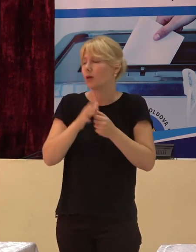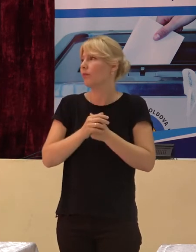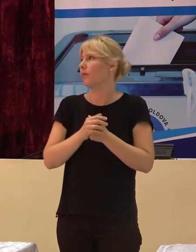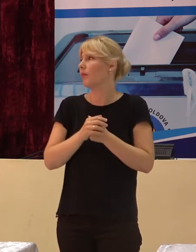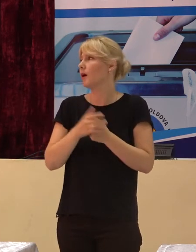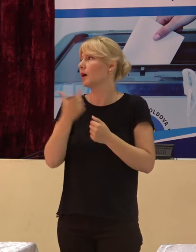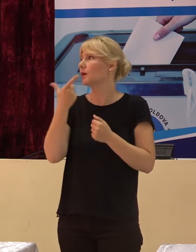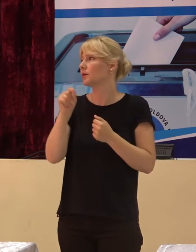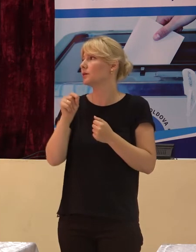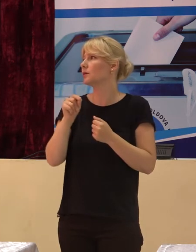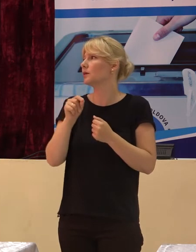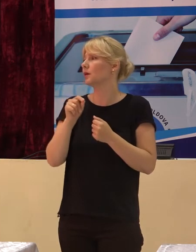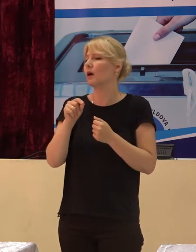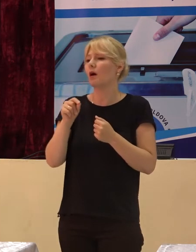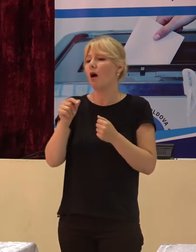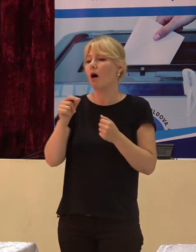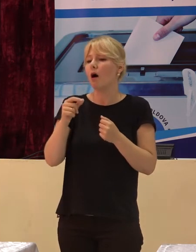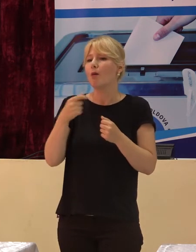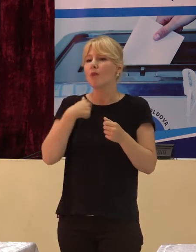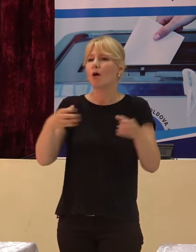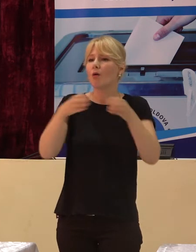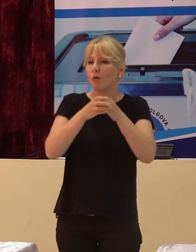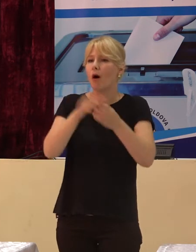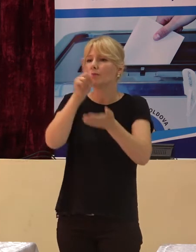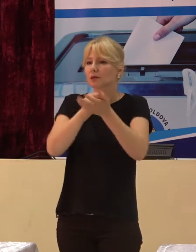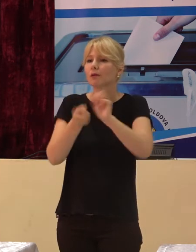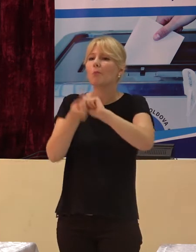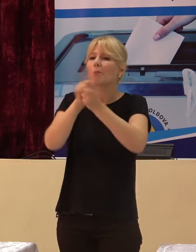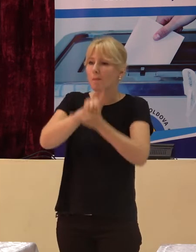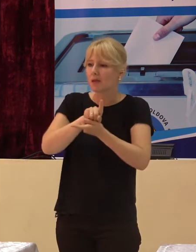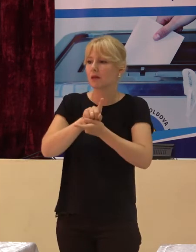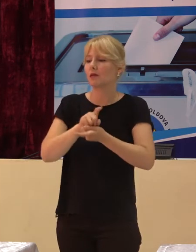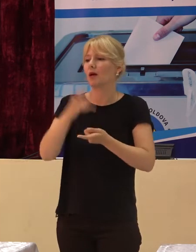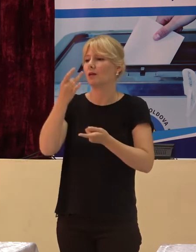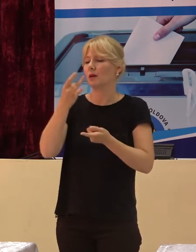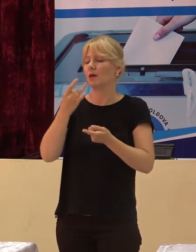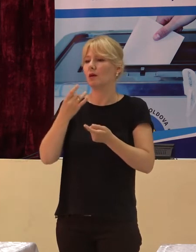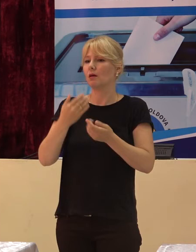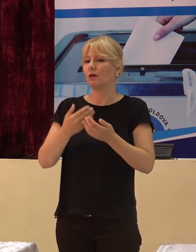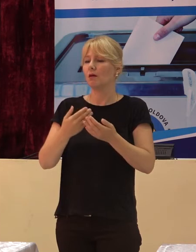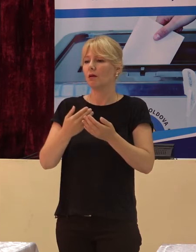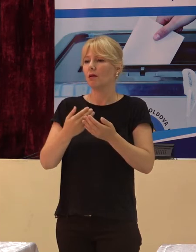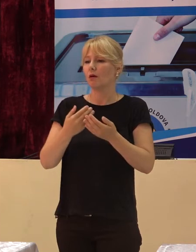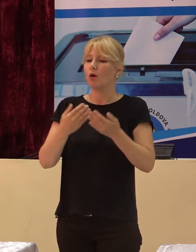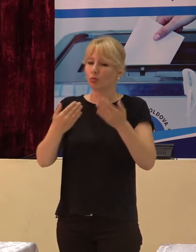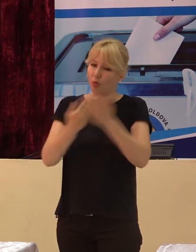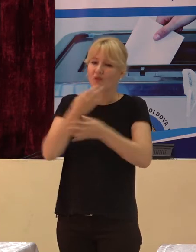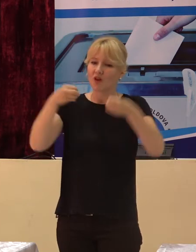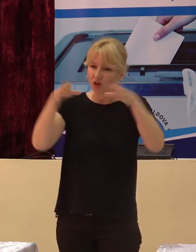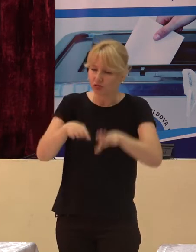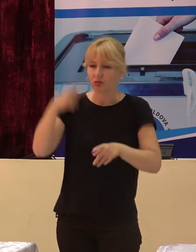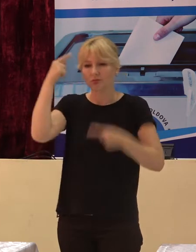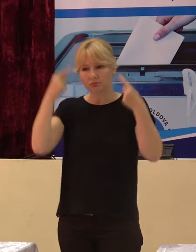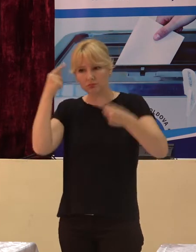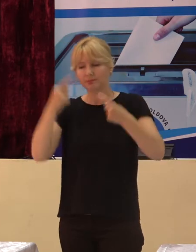care suntem nevoiți să schimbăm și să facem ad hoc anumite decizii